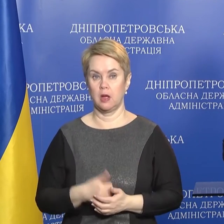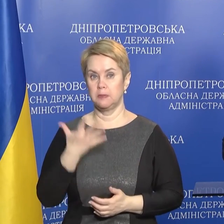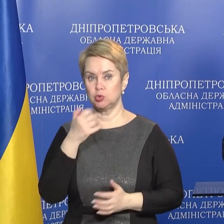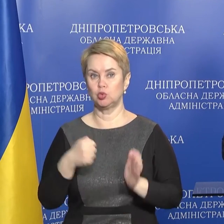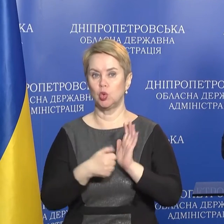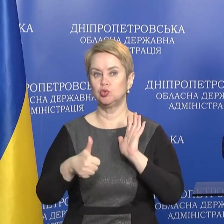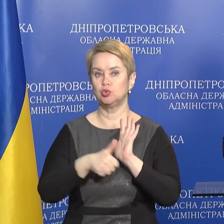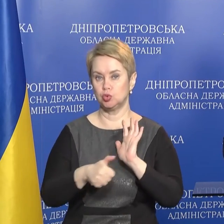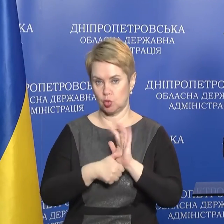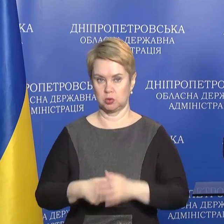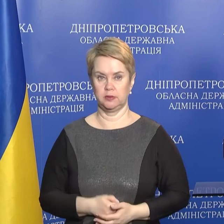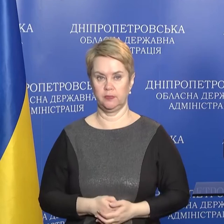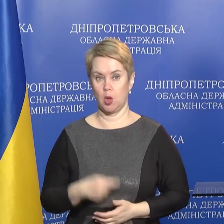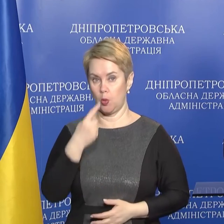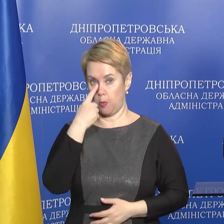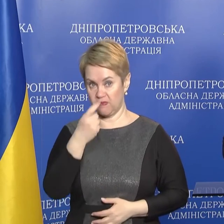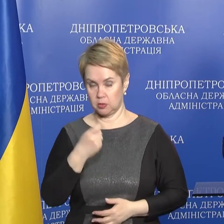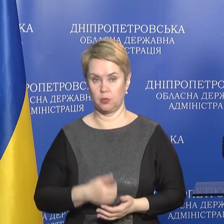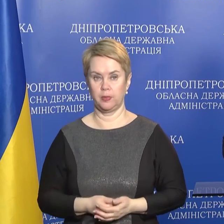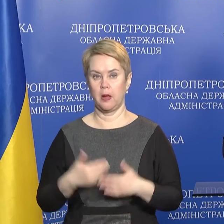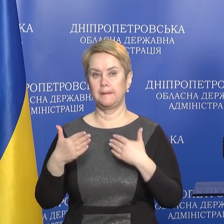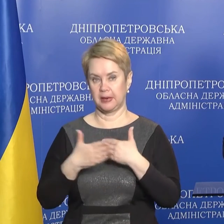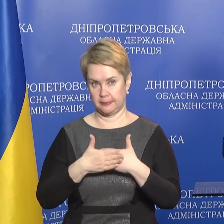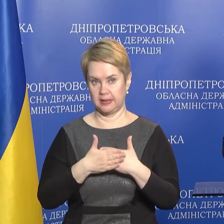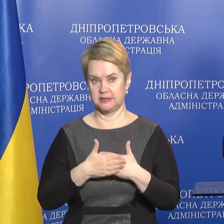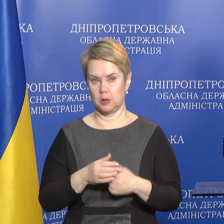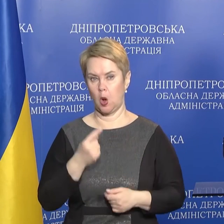500 до 600 повідомлень. Приблизно